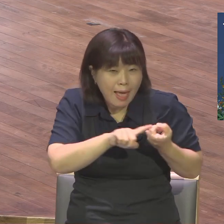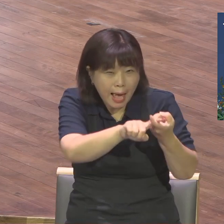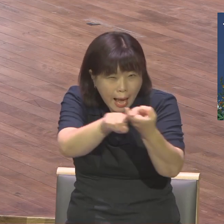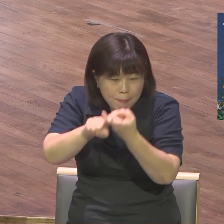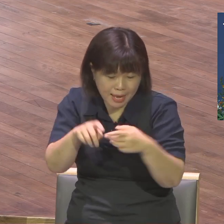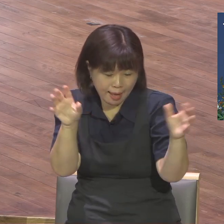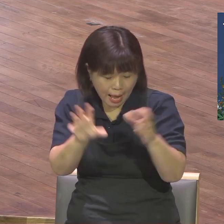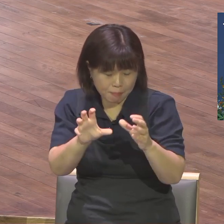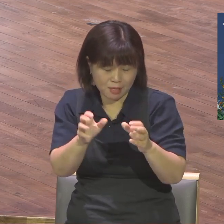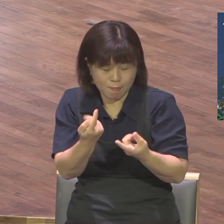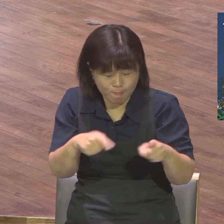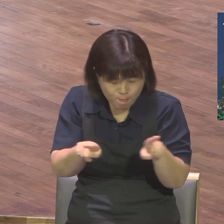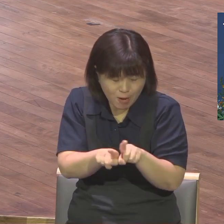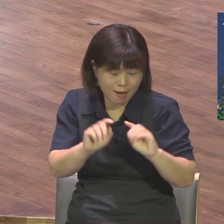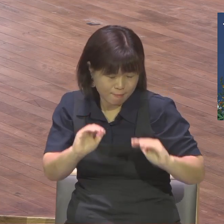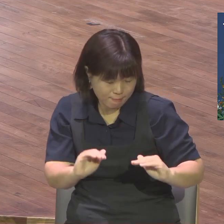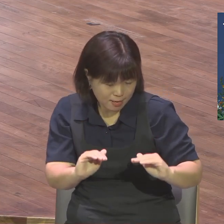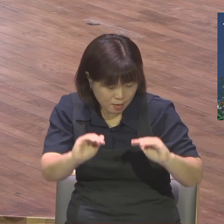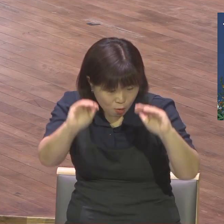자라는 거, 이 공동체.